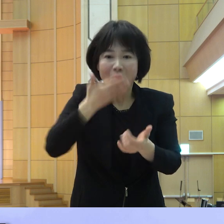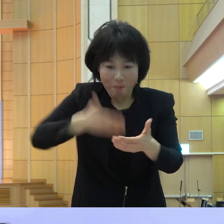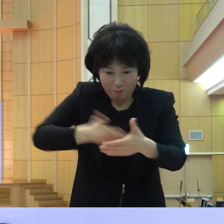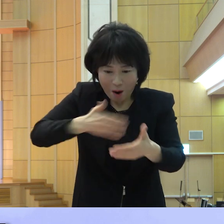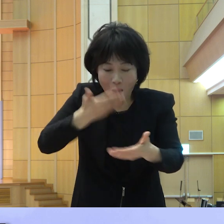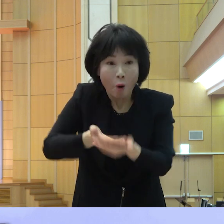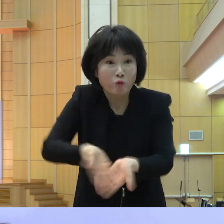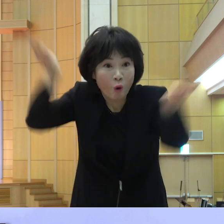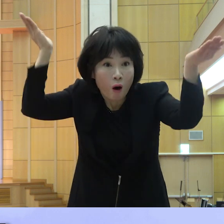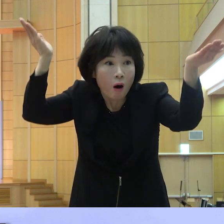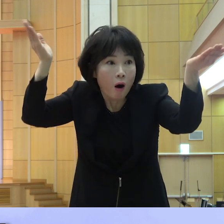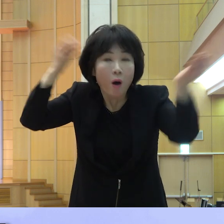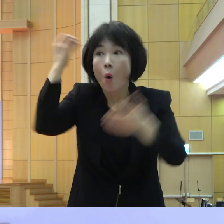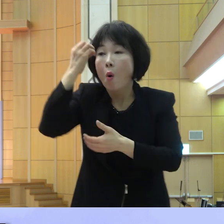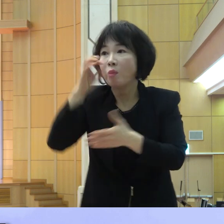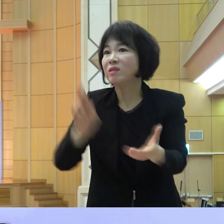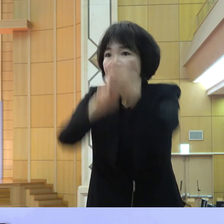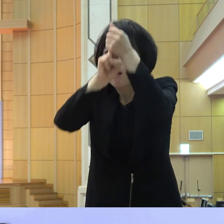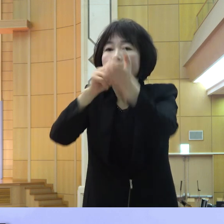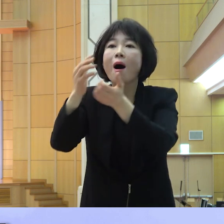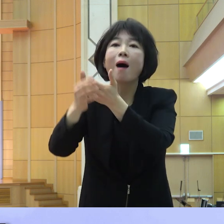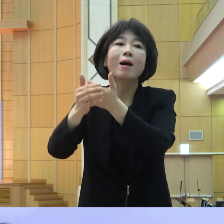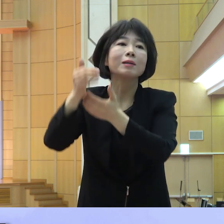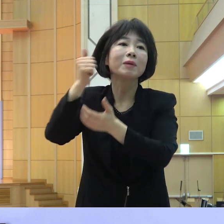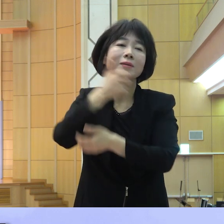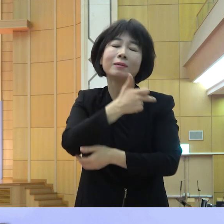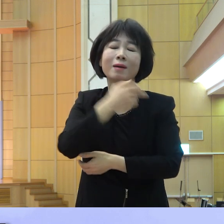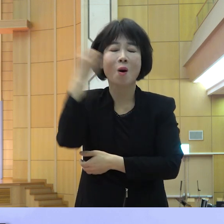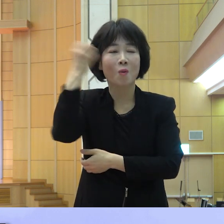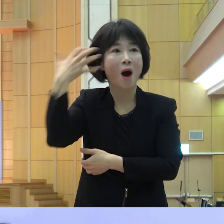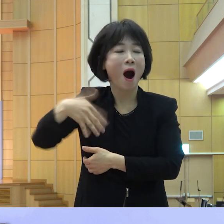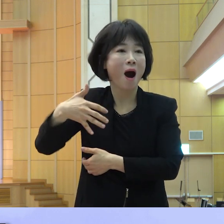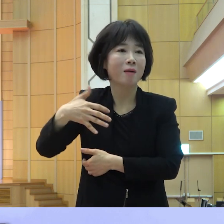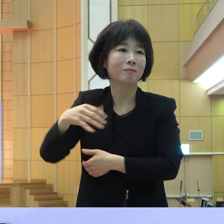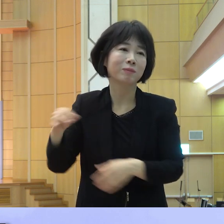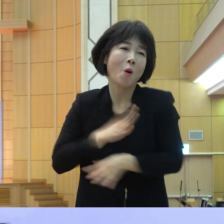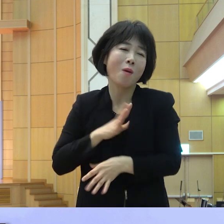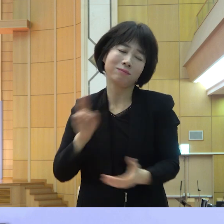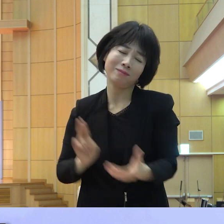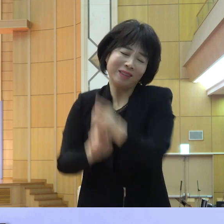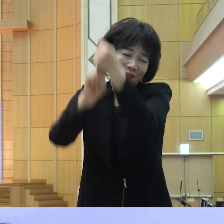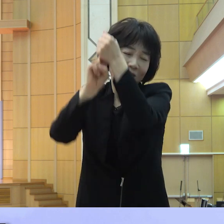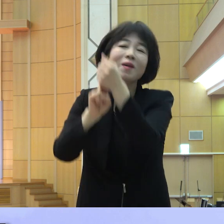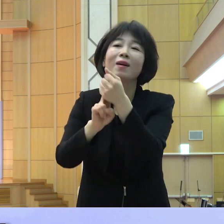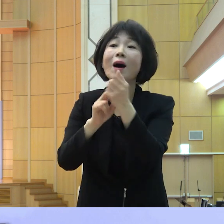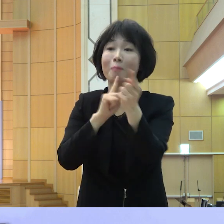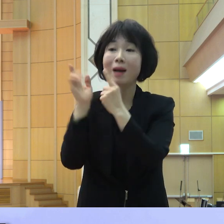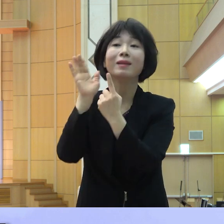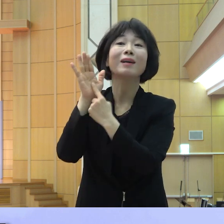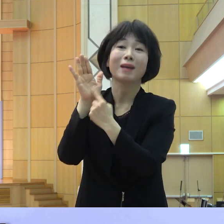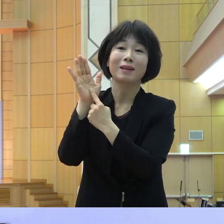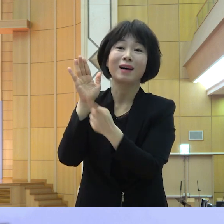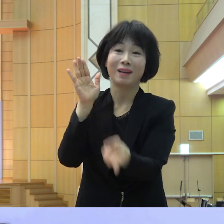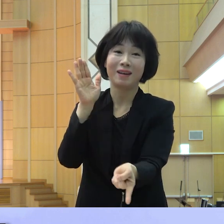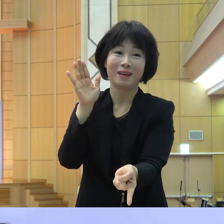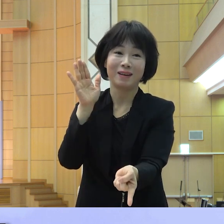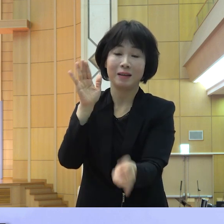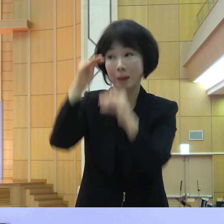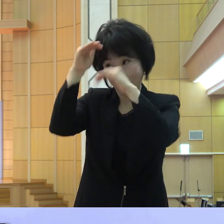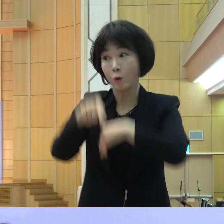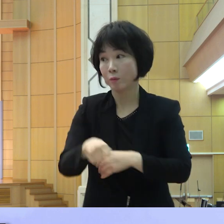12바구니를 거둔 하나님의 그 기적이 나타난 걸 볼 수가